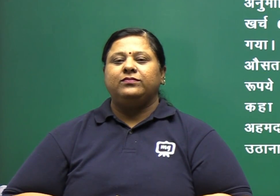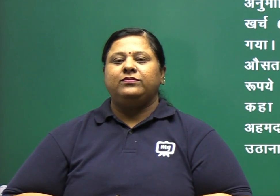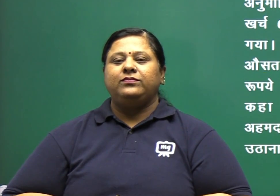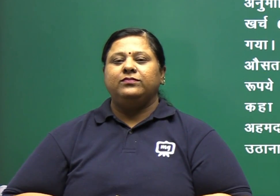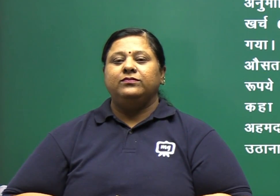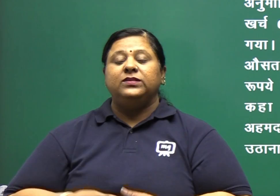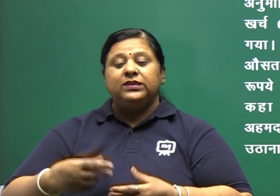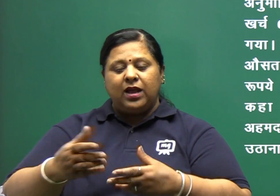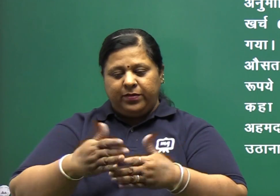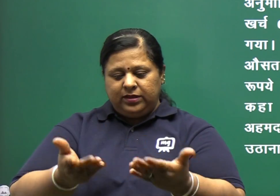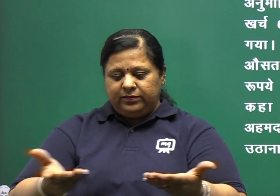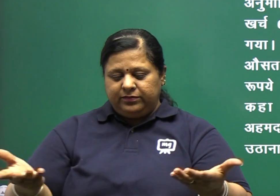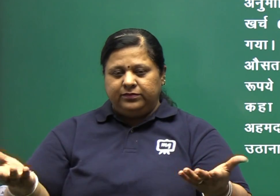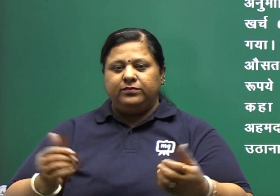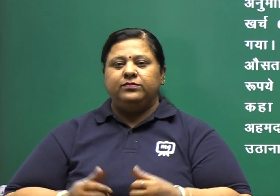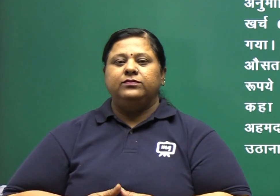सामान